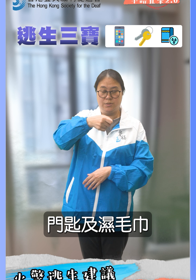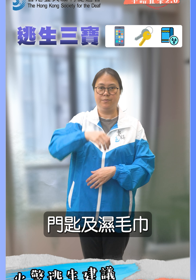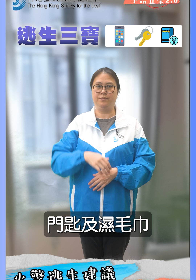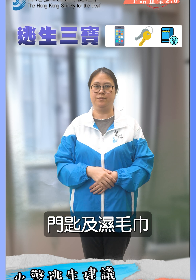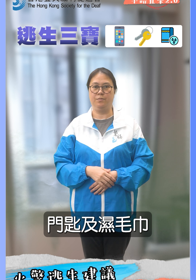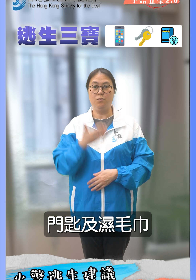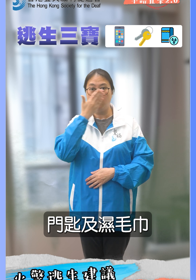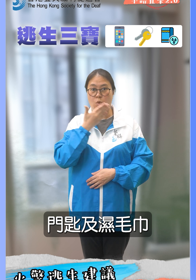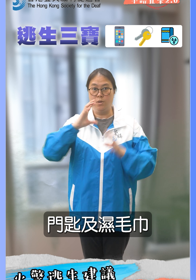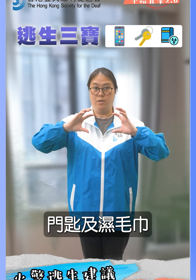濕毛巾。